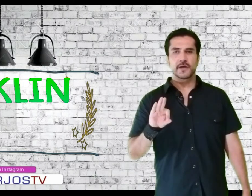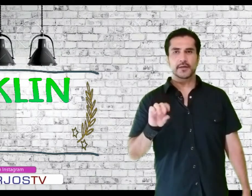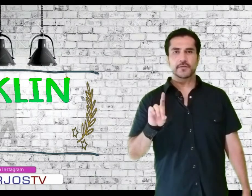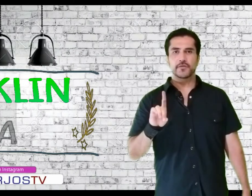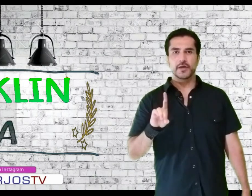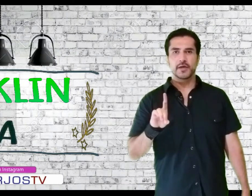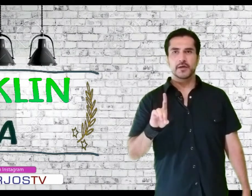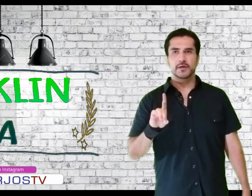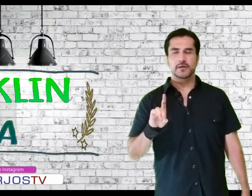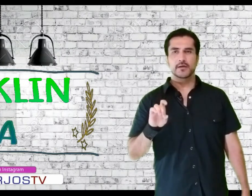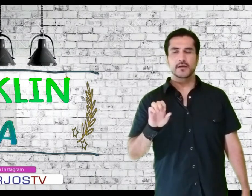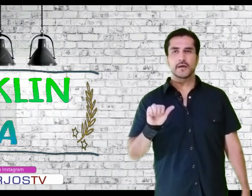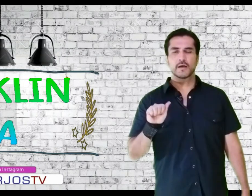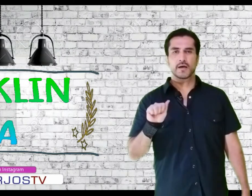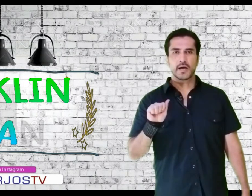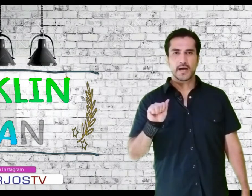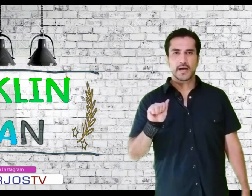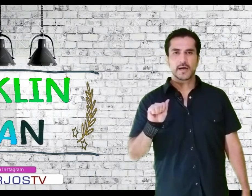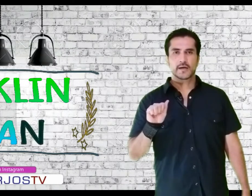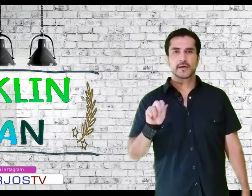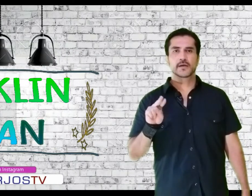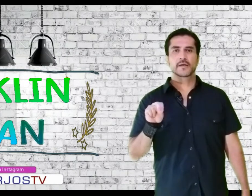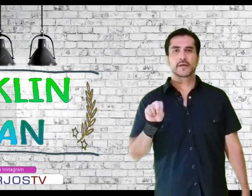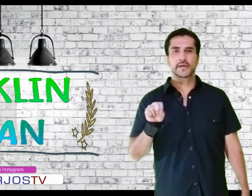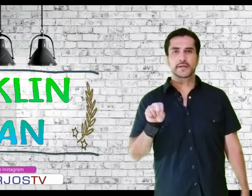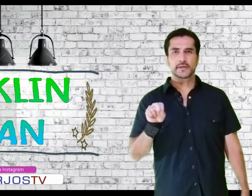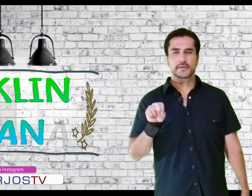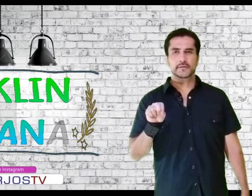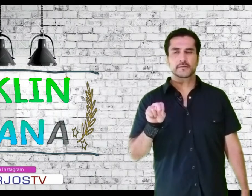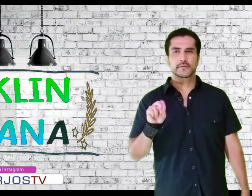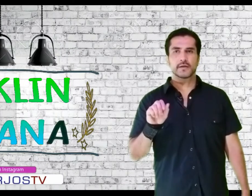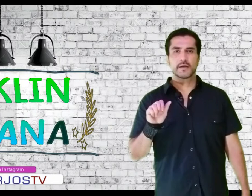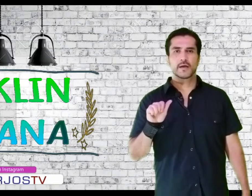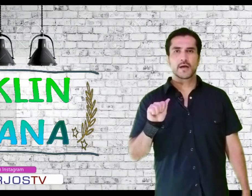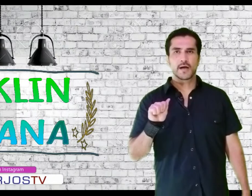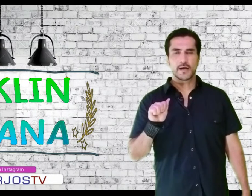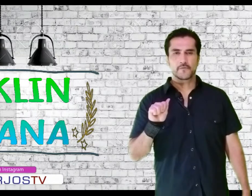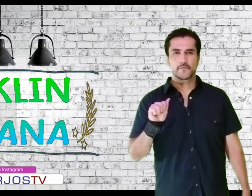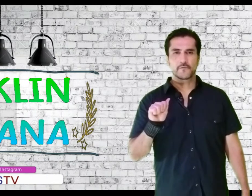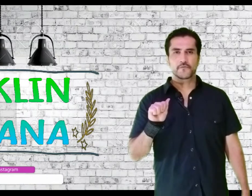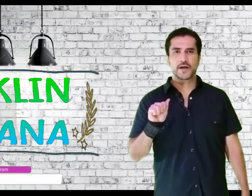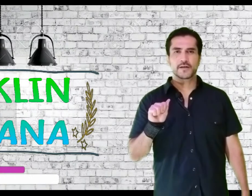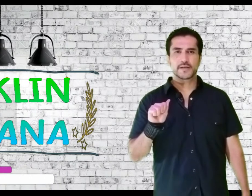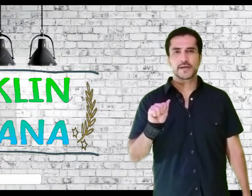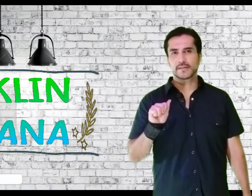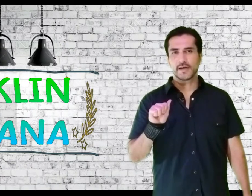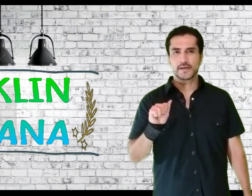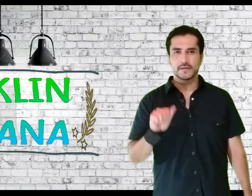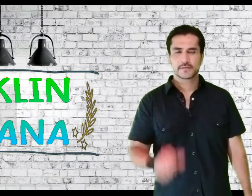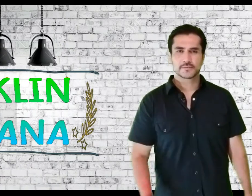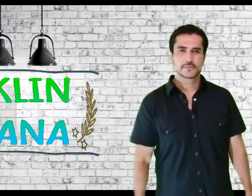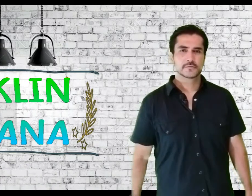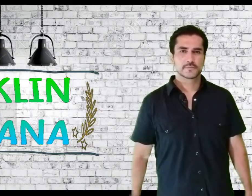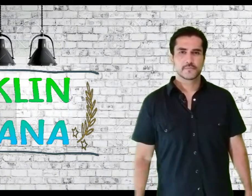V, V, A, N. A, Franklin Aldana.